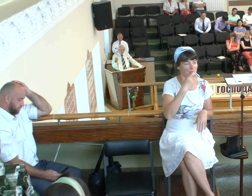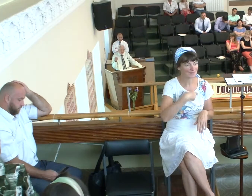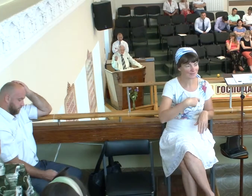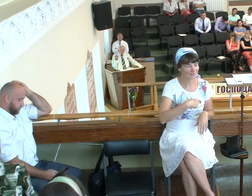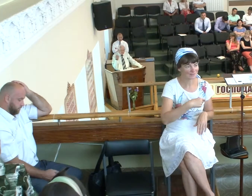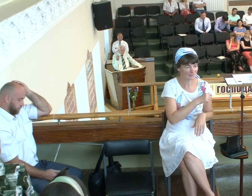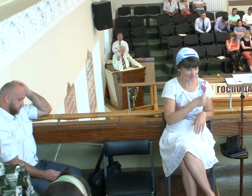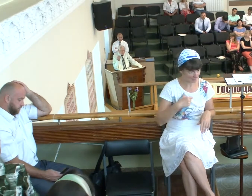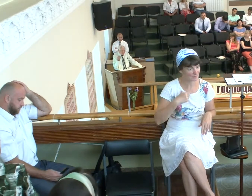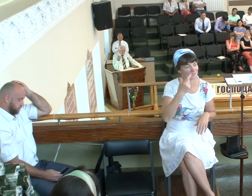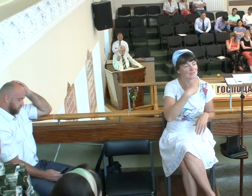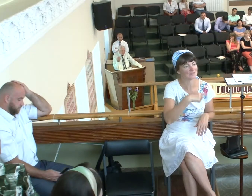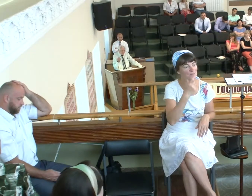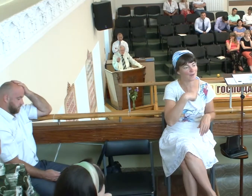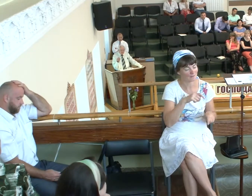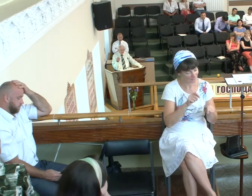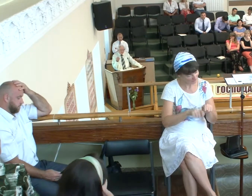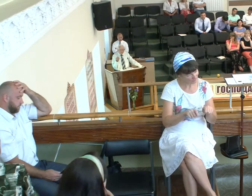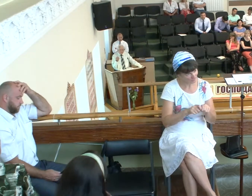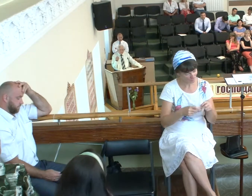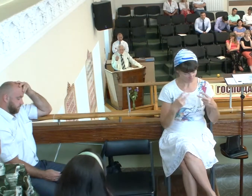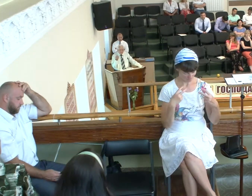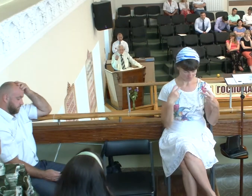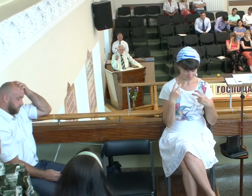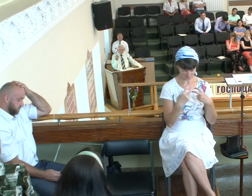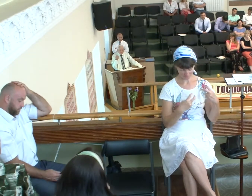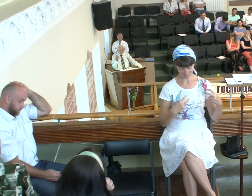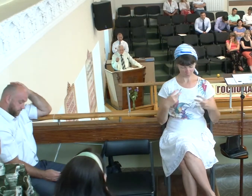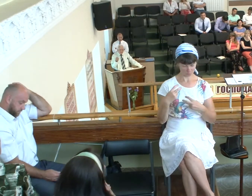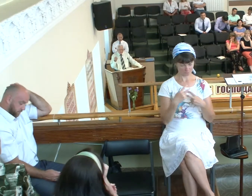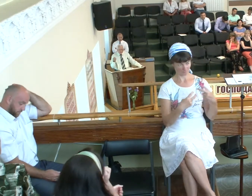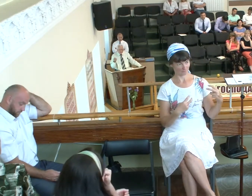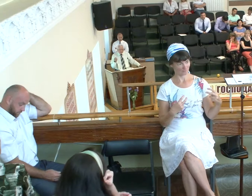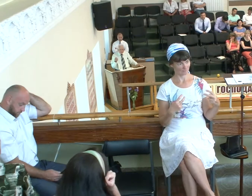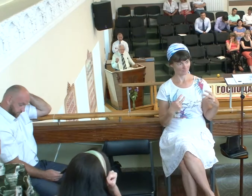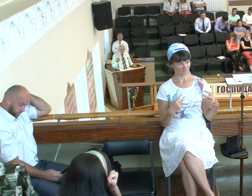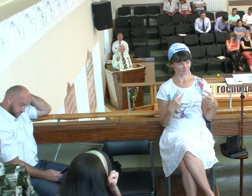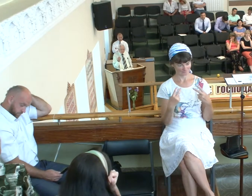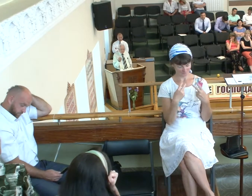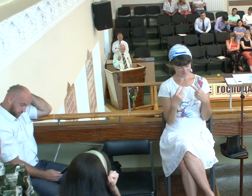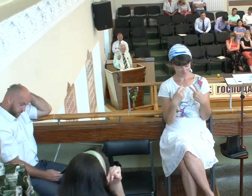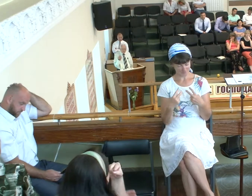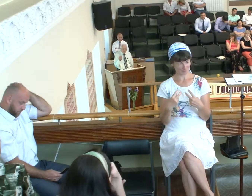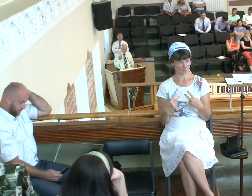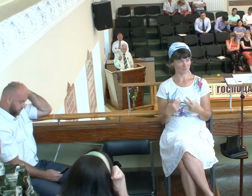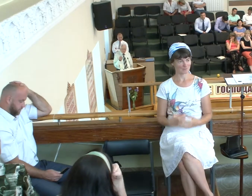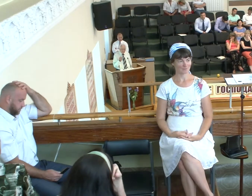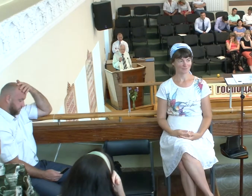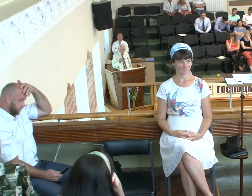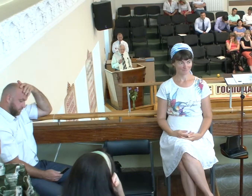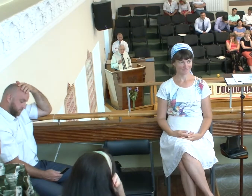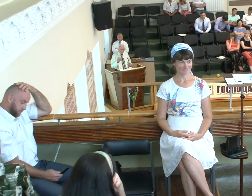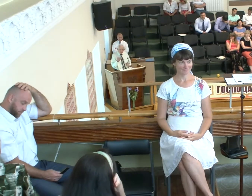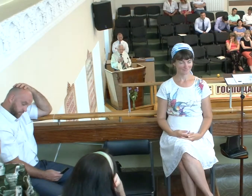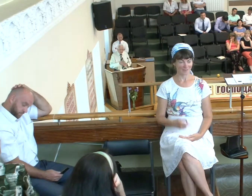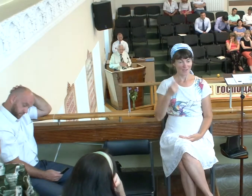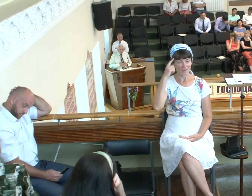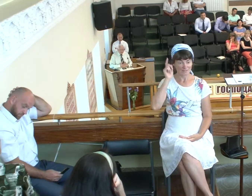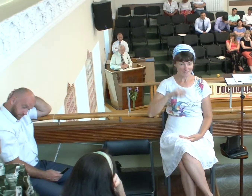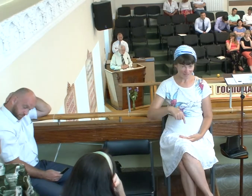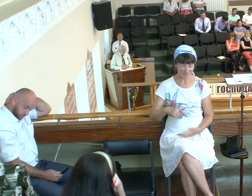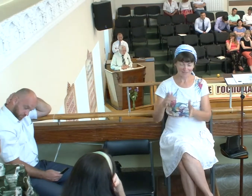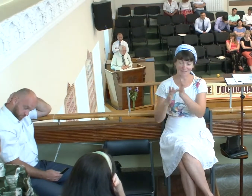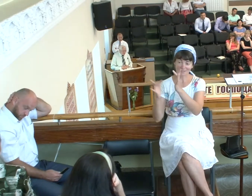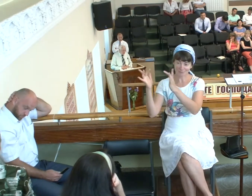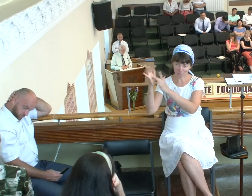вы, самих себя исследуйте. Или вы не знаете самих себя, что Иисус Христос в вас, разве только вы